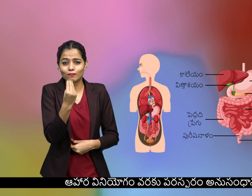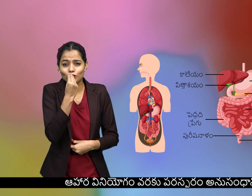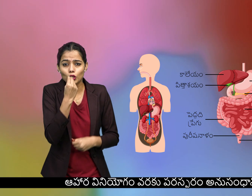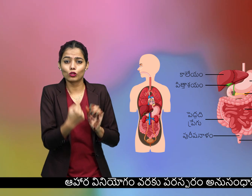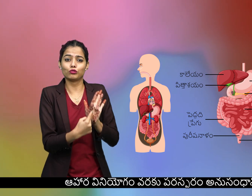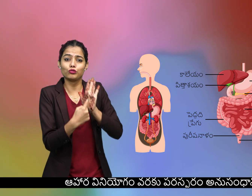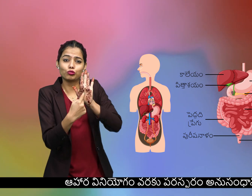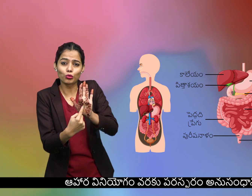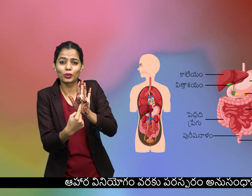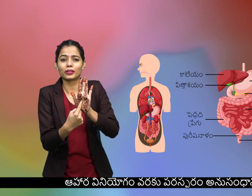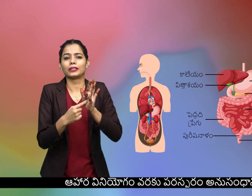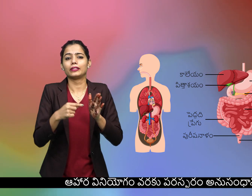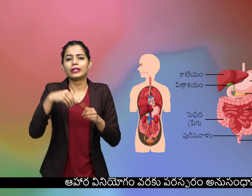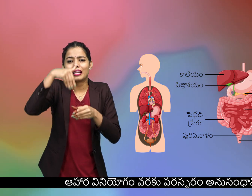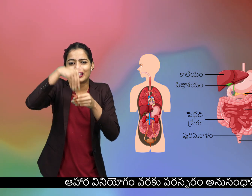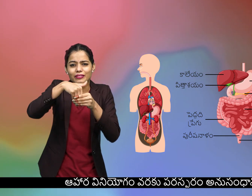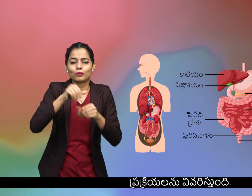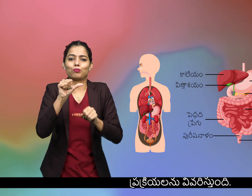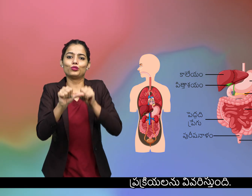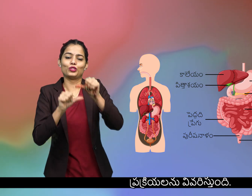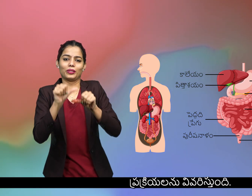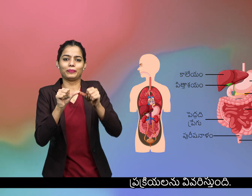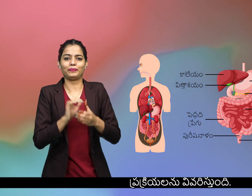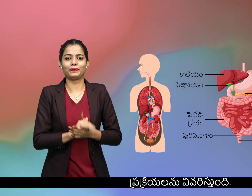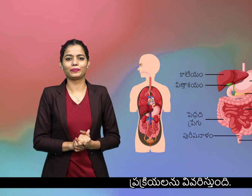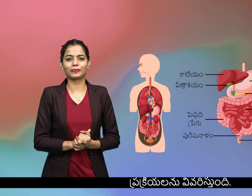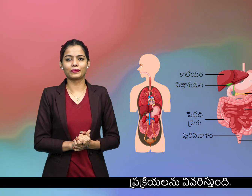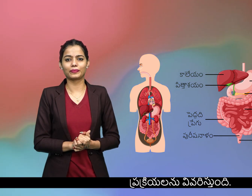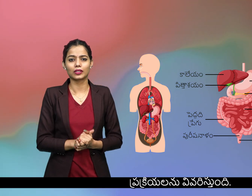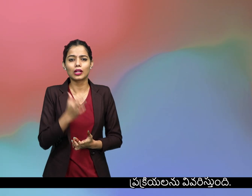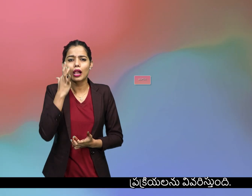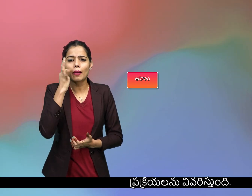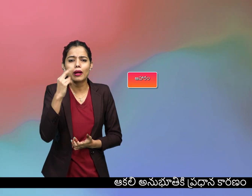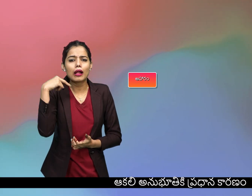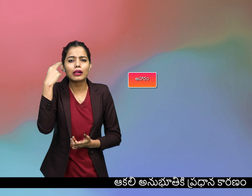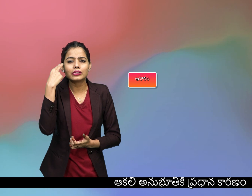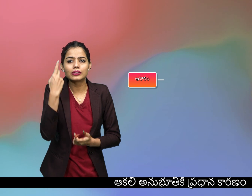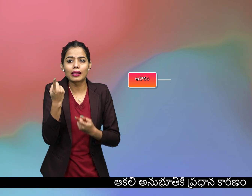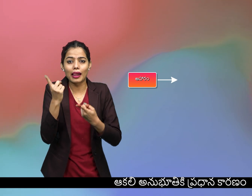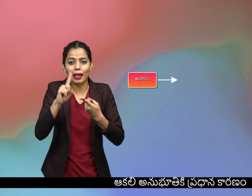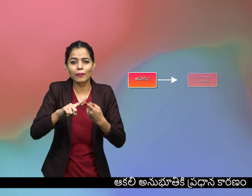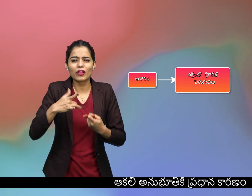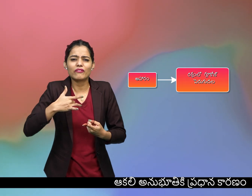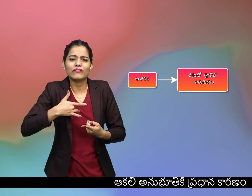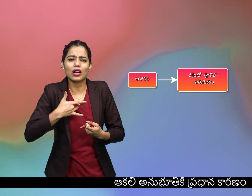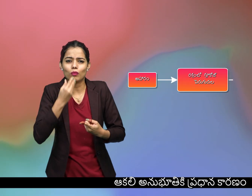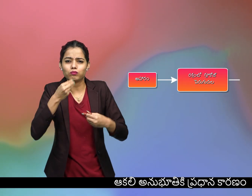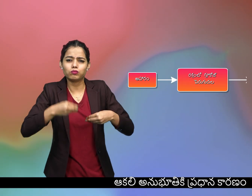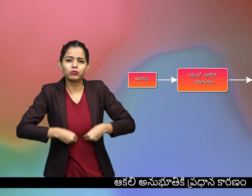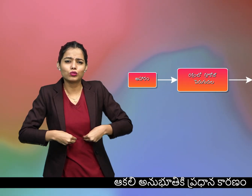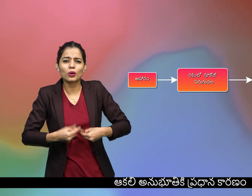ఆహార వినియోగం వరకు పరస్పరం అనుసంధానించబడిన ప్రక్రియలను వివరిస్తుంది. ఆకలి అనుభూతికి ప్రధాన కారణం